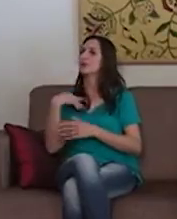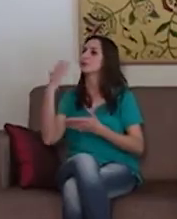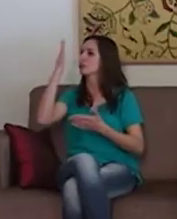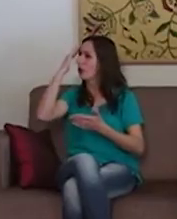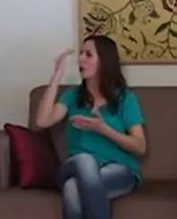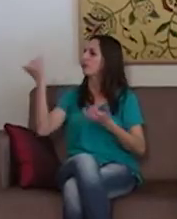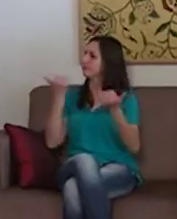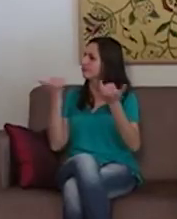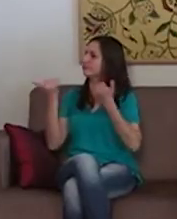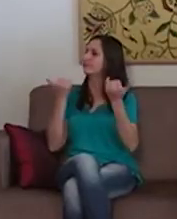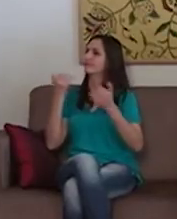havia legislação.